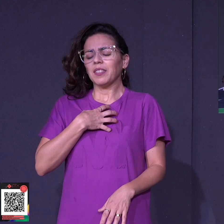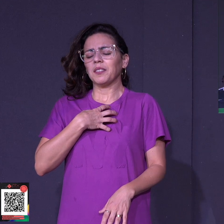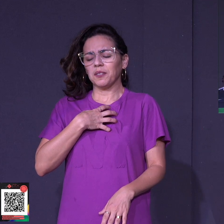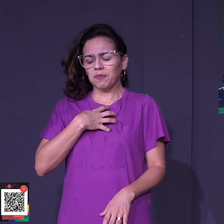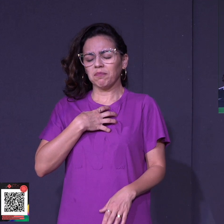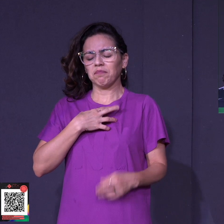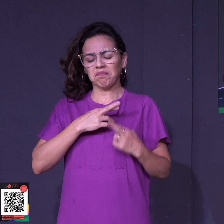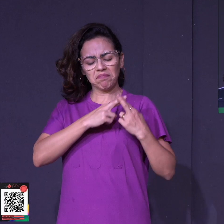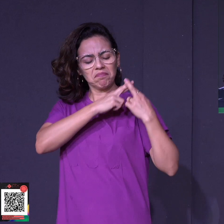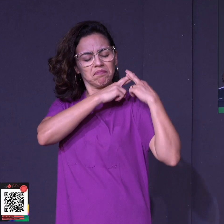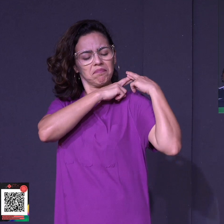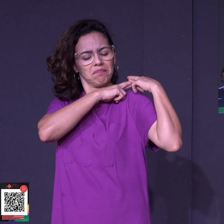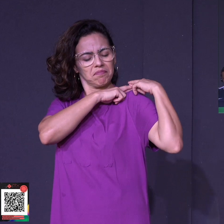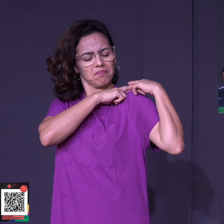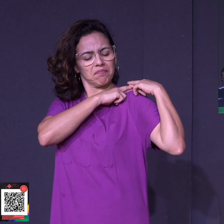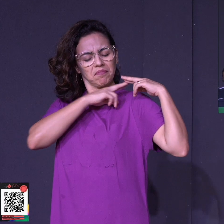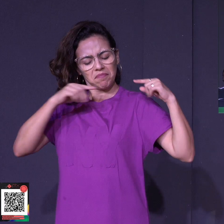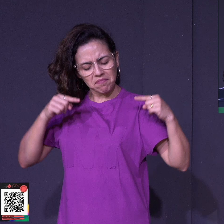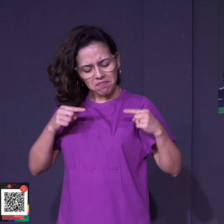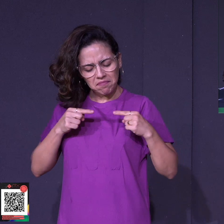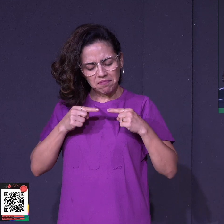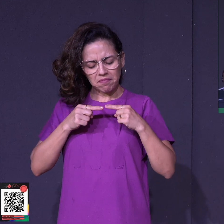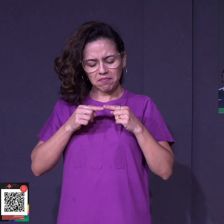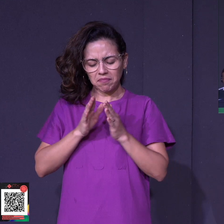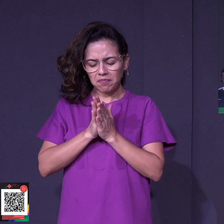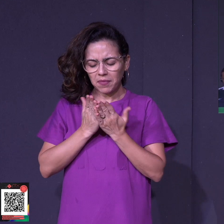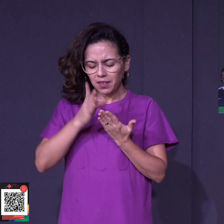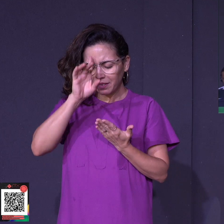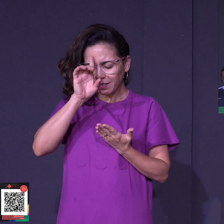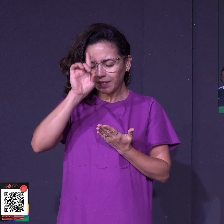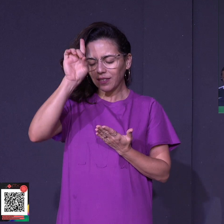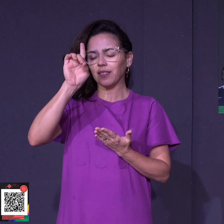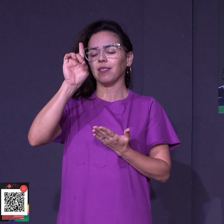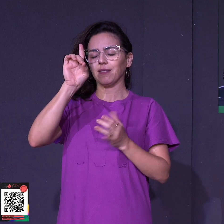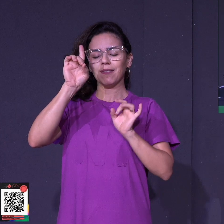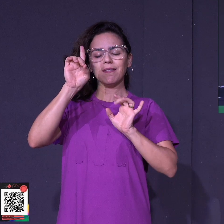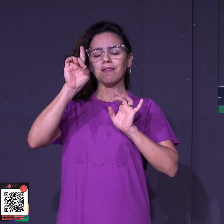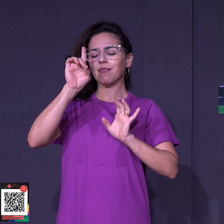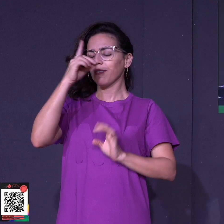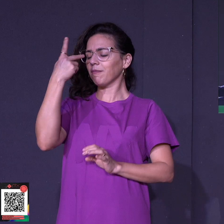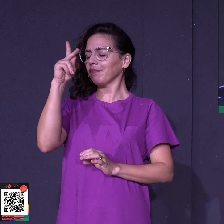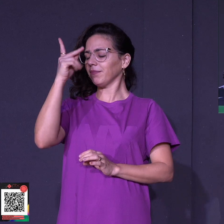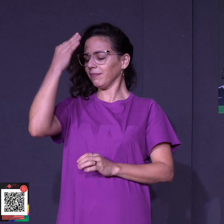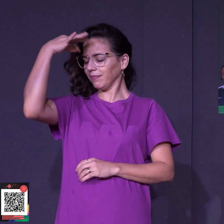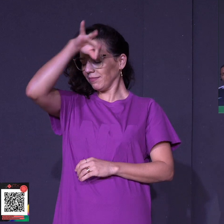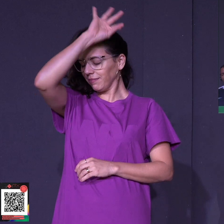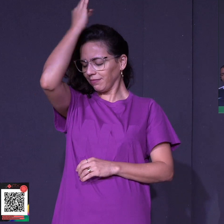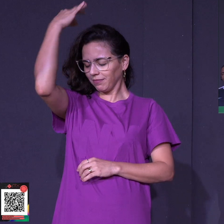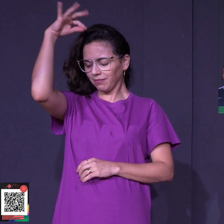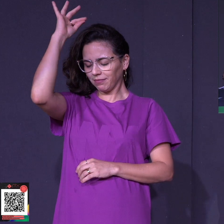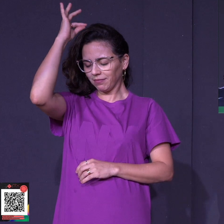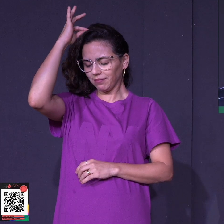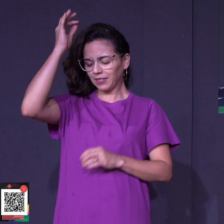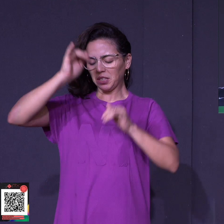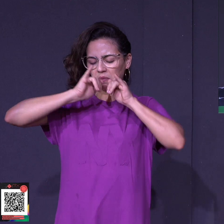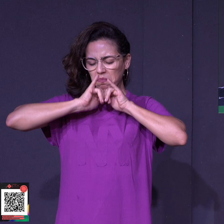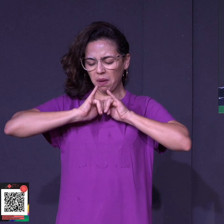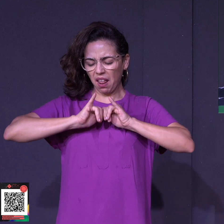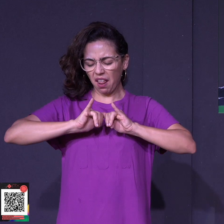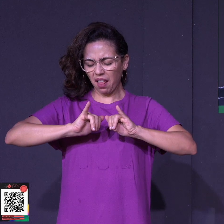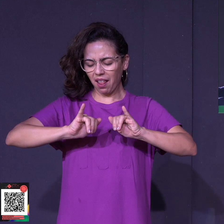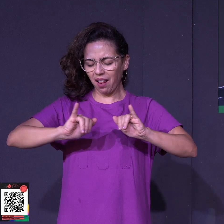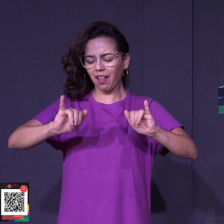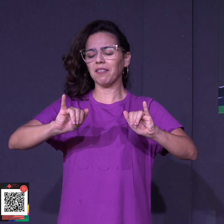Espírito não nos revelar, se ele não ministrar, ninguém poderá fazê-lo. Nos alimenta, Deus, continua